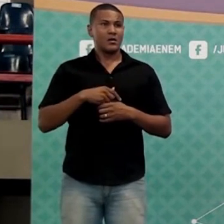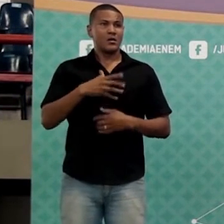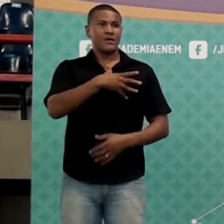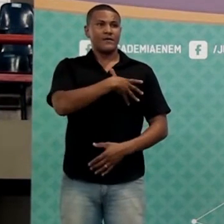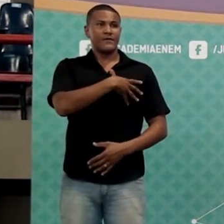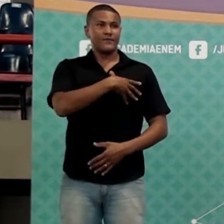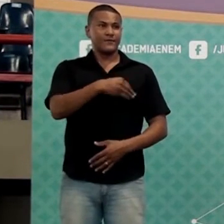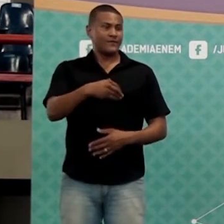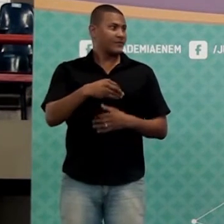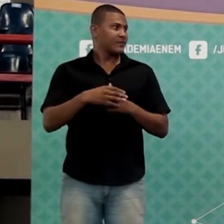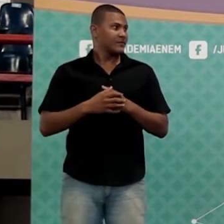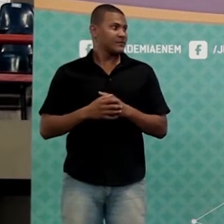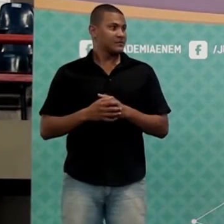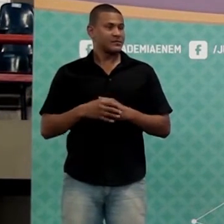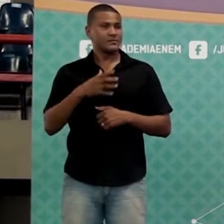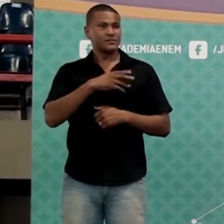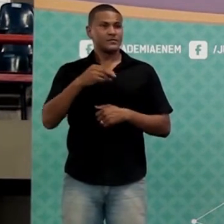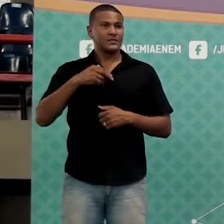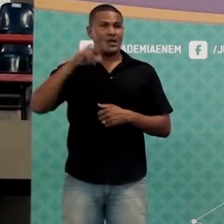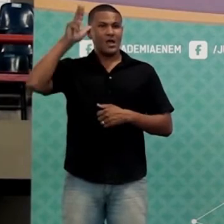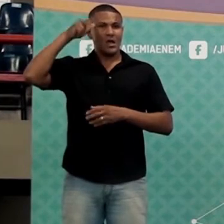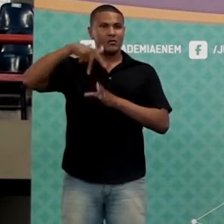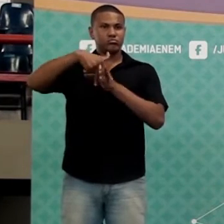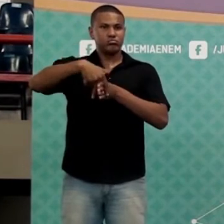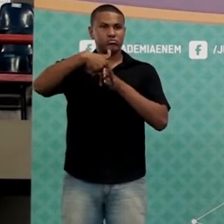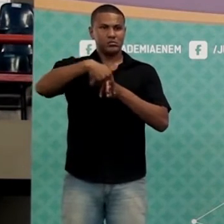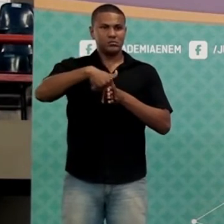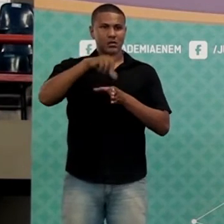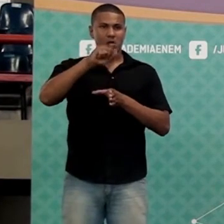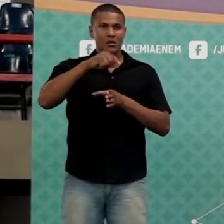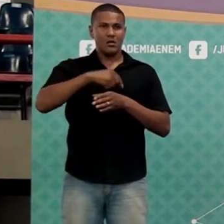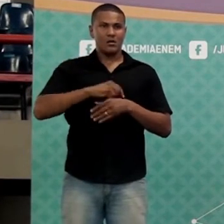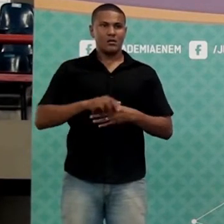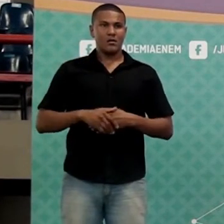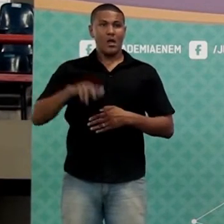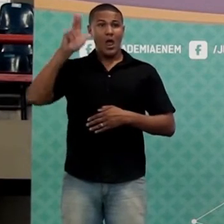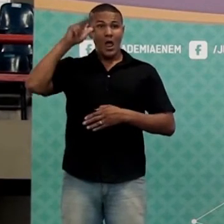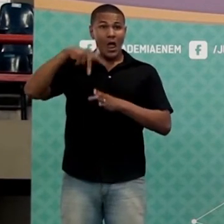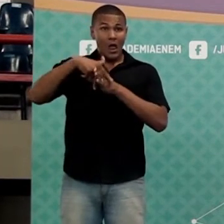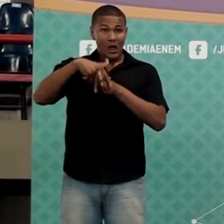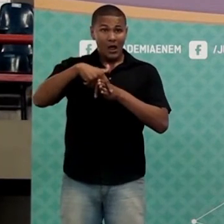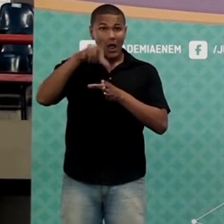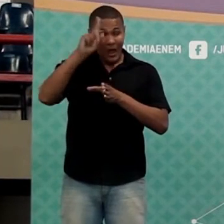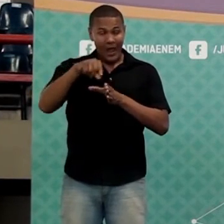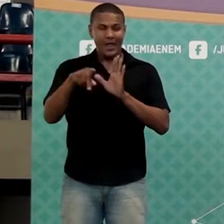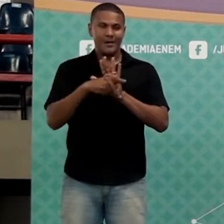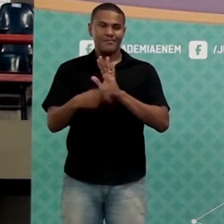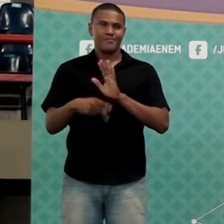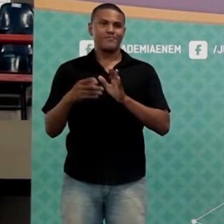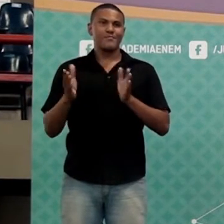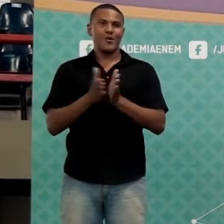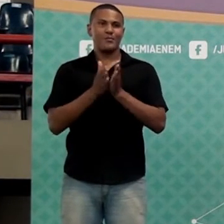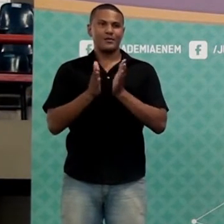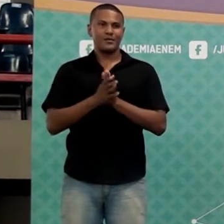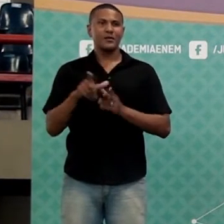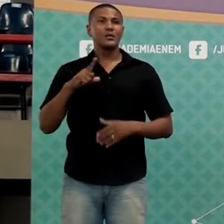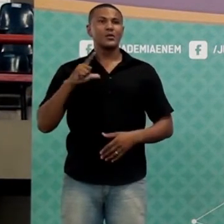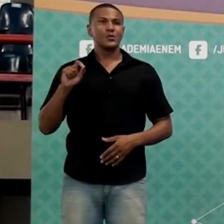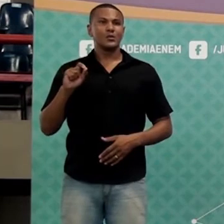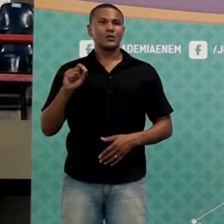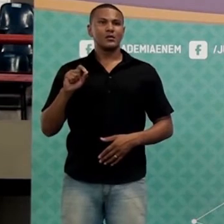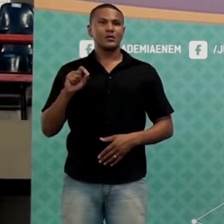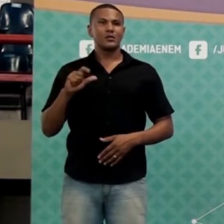Ó, querido jovem da pergunta, o cavaleiro é o pseudo pobre. Ele tem o quê?